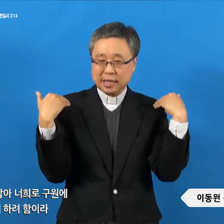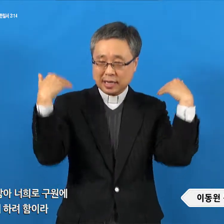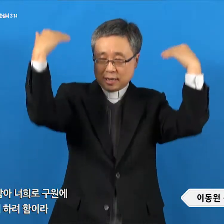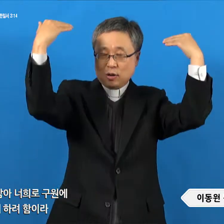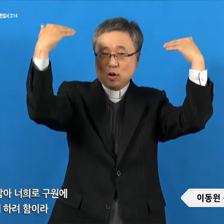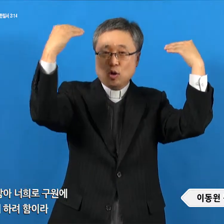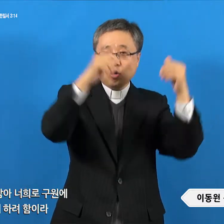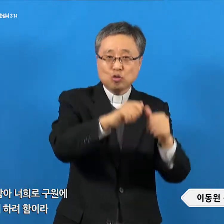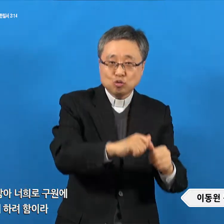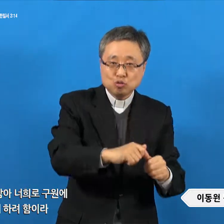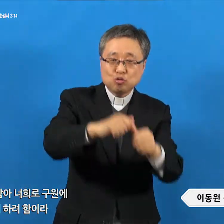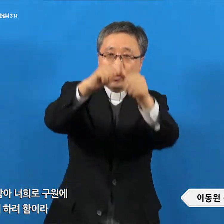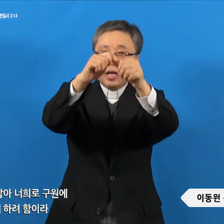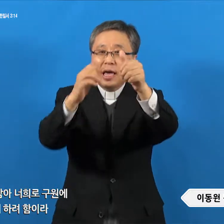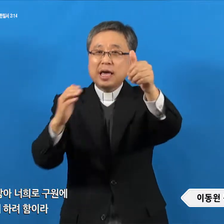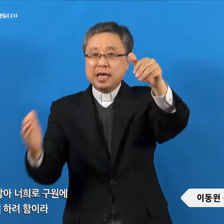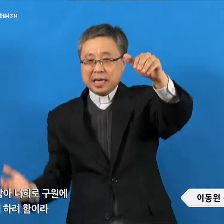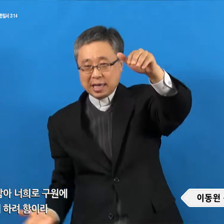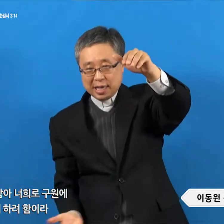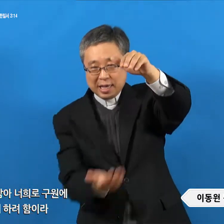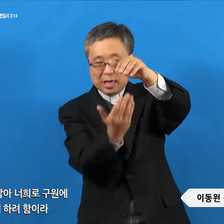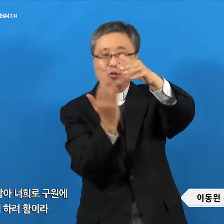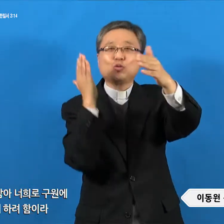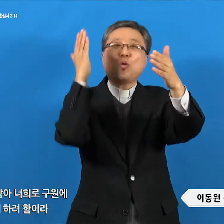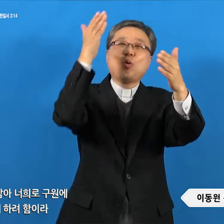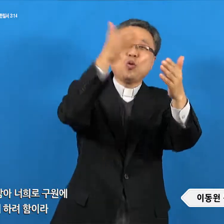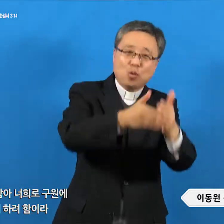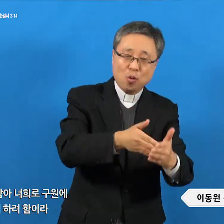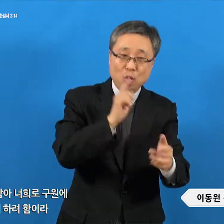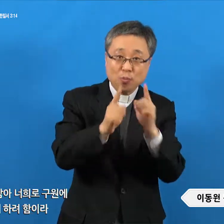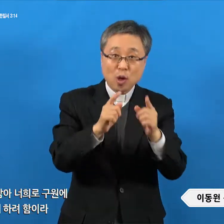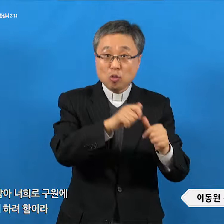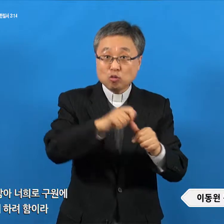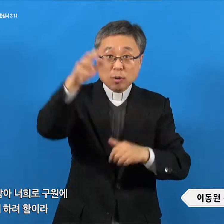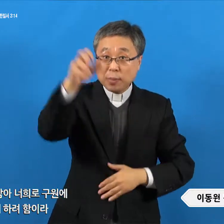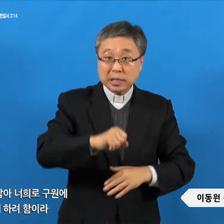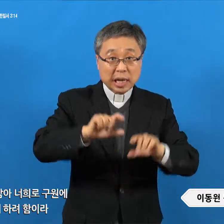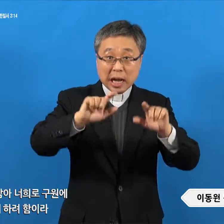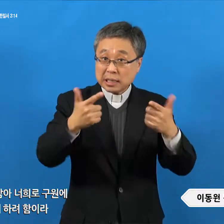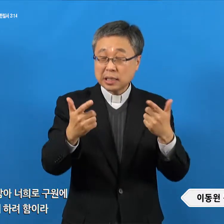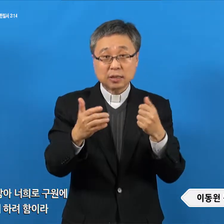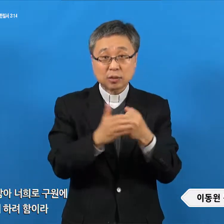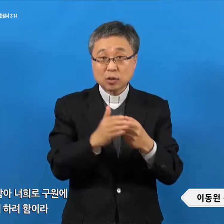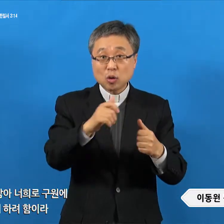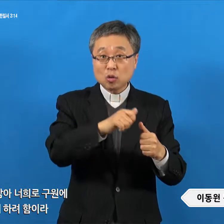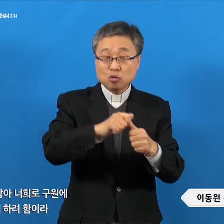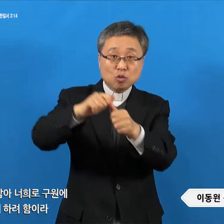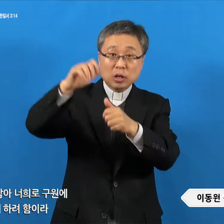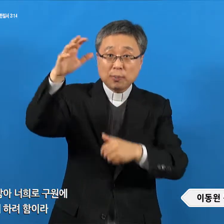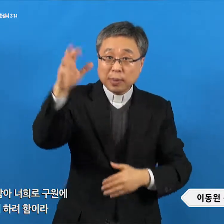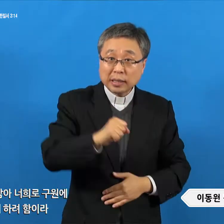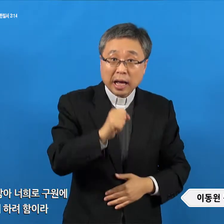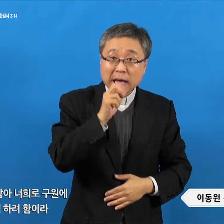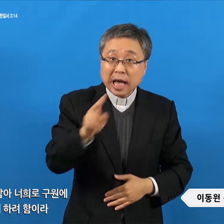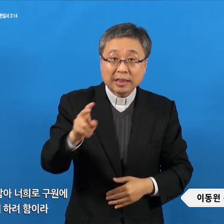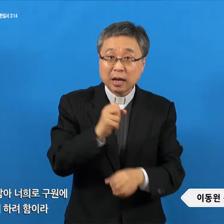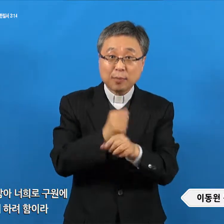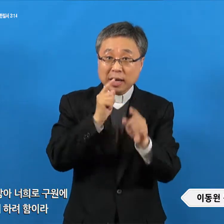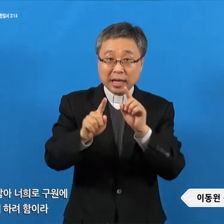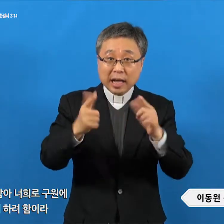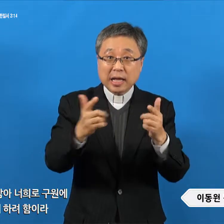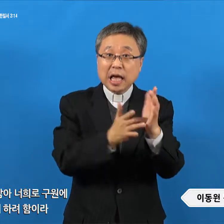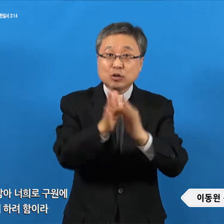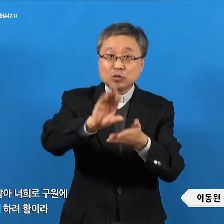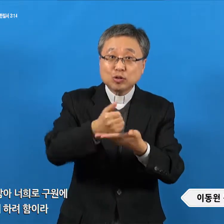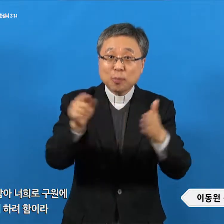구원에 이르도록이라는 말이 나와요. 구원에 이르도록. 우리가 구원받지 않았기 때문에 구원을 받아야 한다는 말은 아니에요. 예수